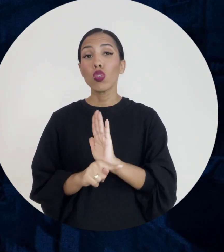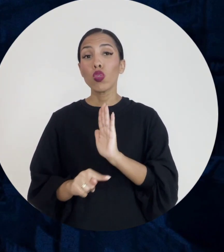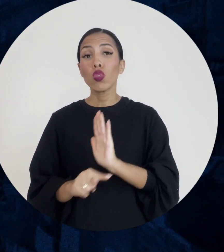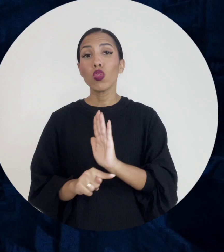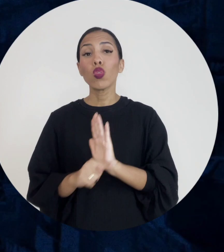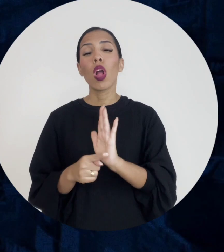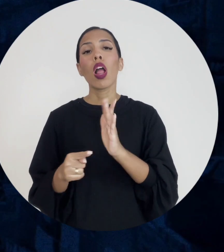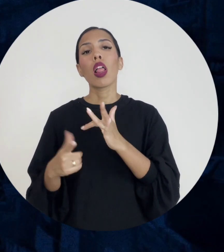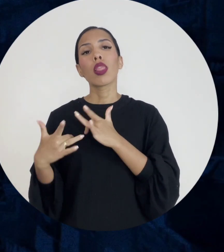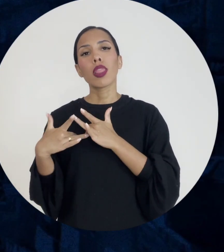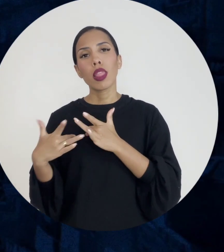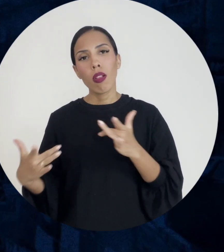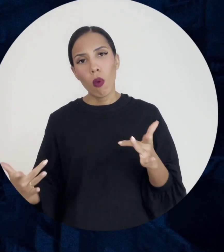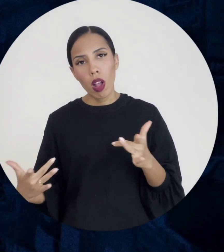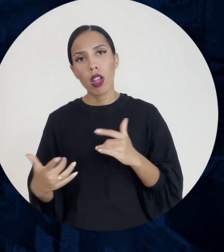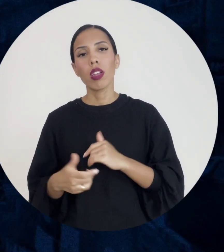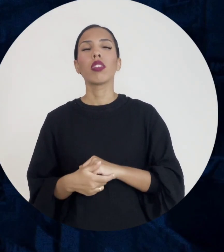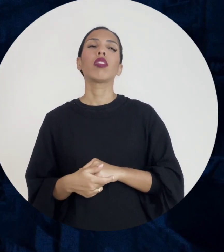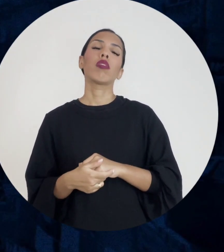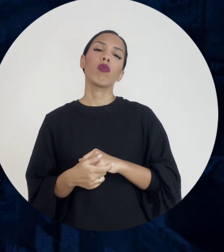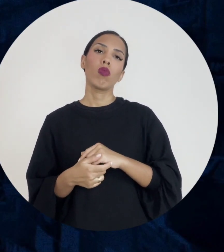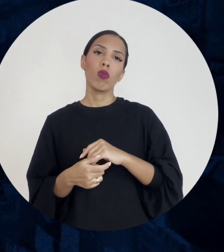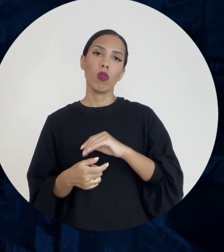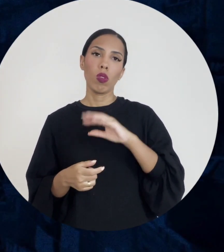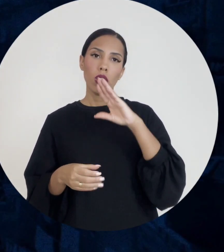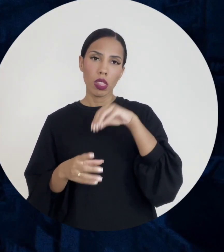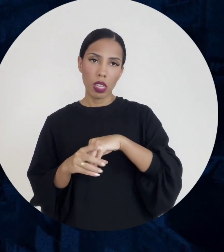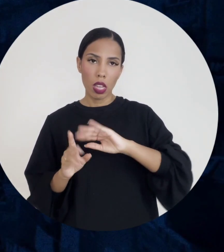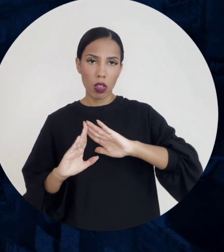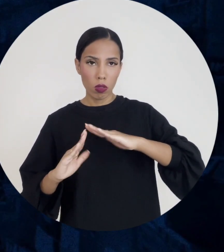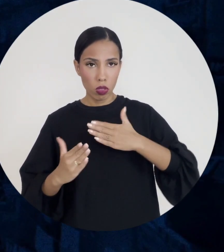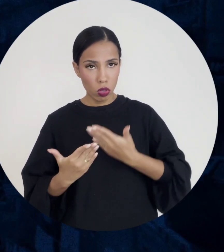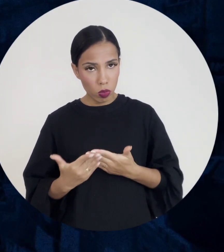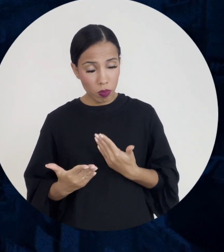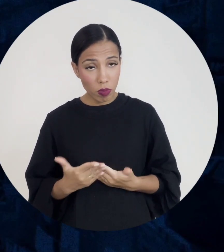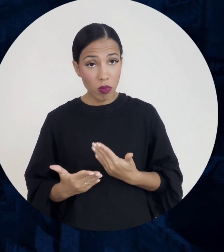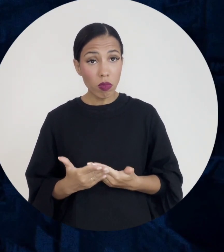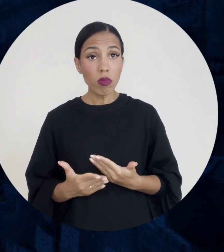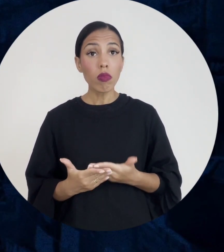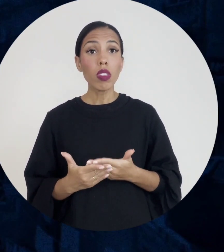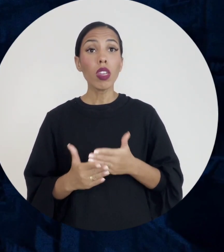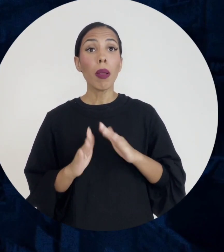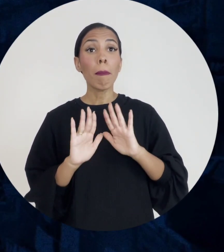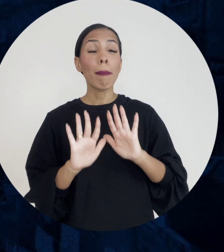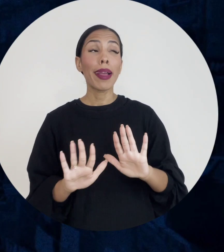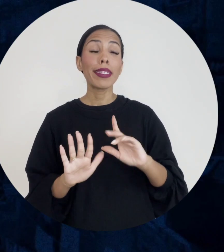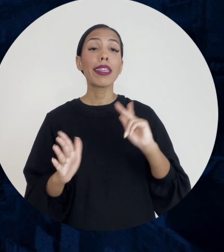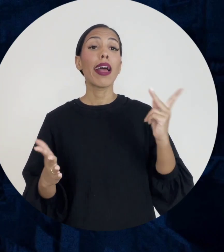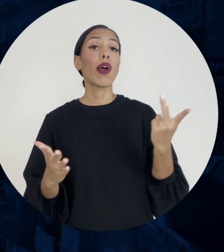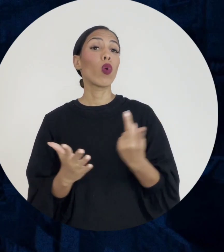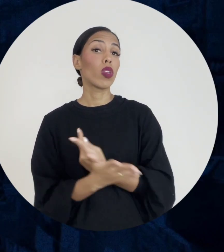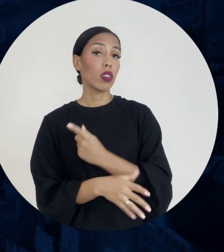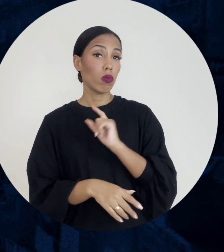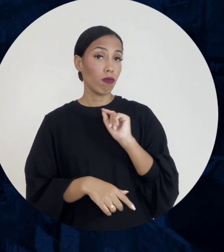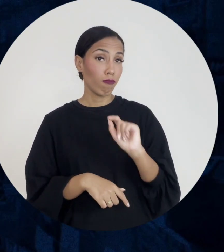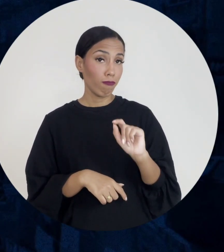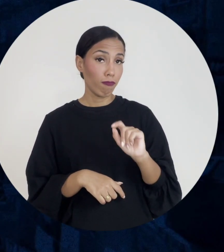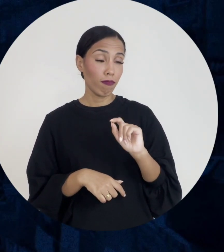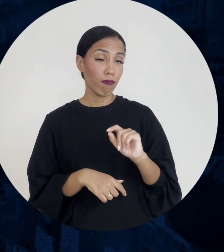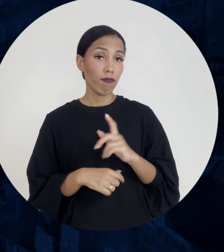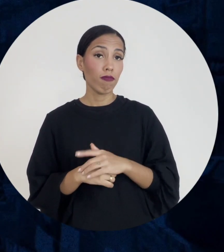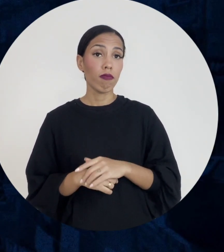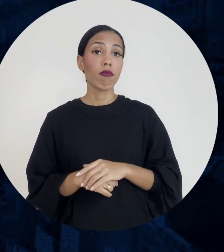Trazia doações e tudo para a escolinha. Mas o que acontece? Aí